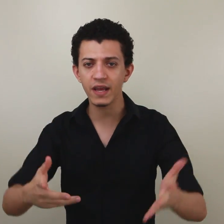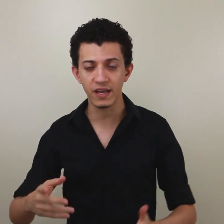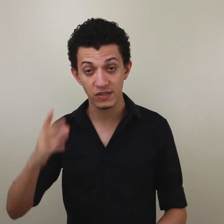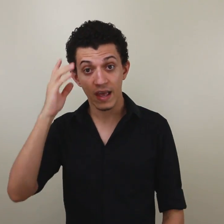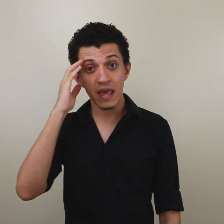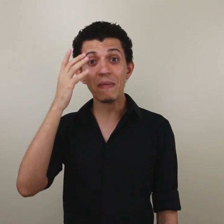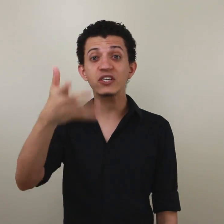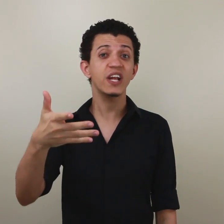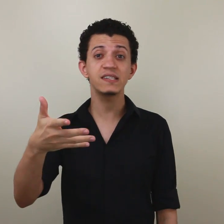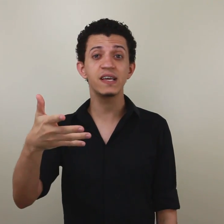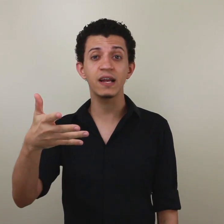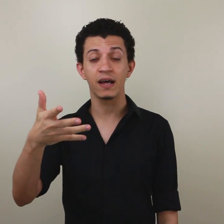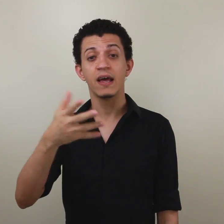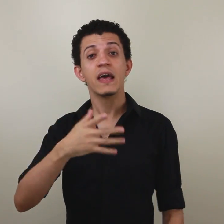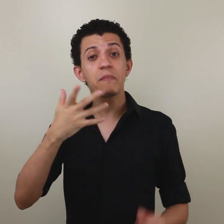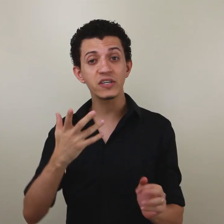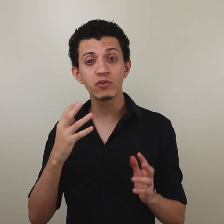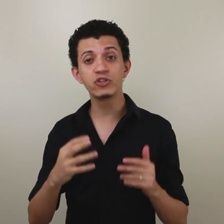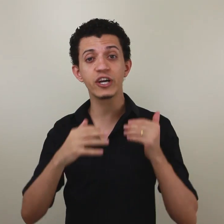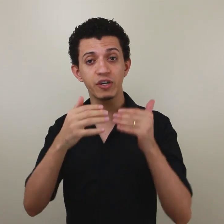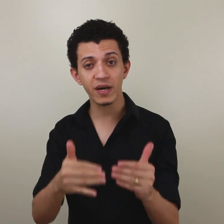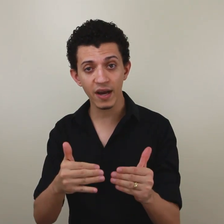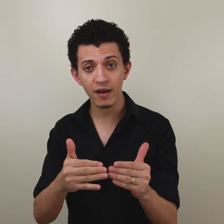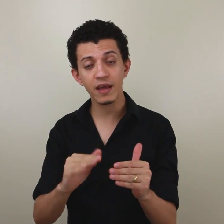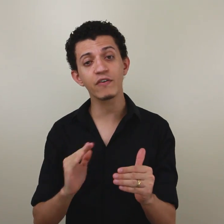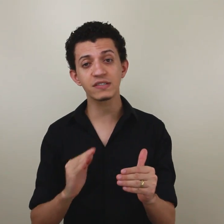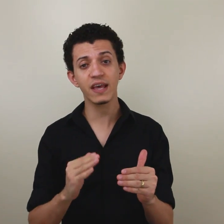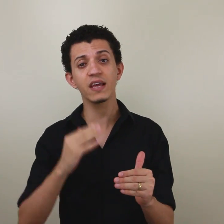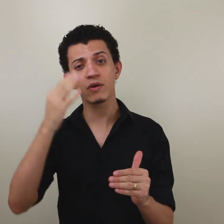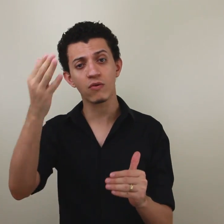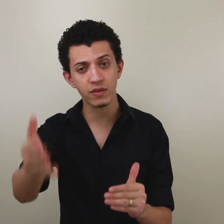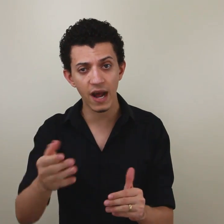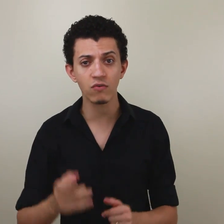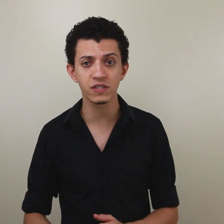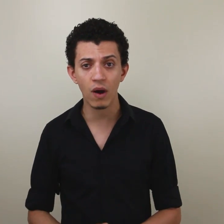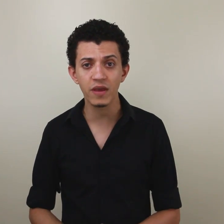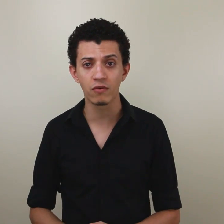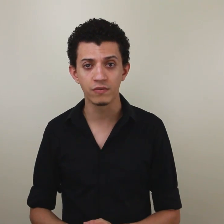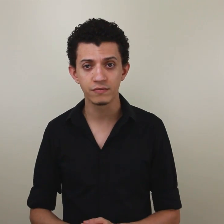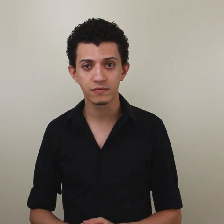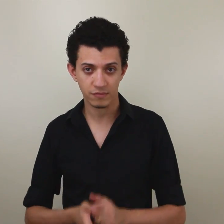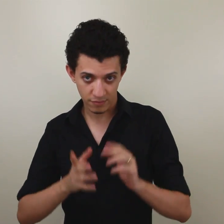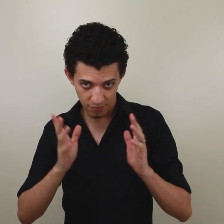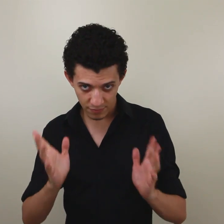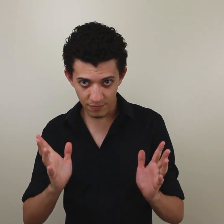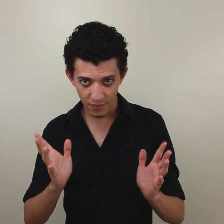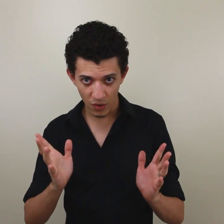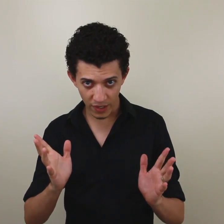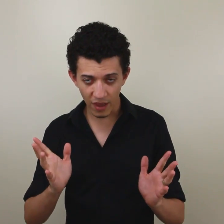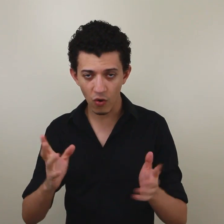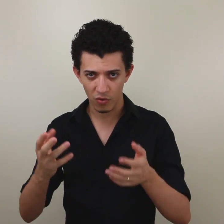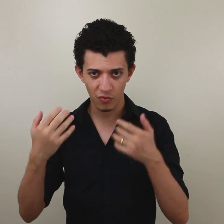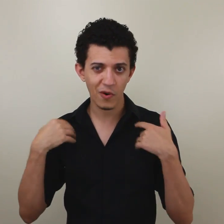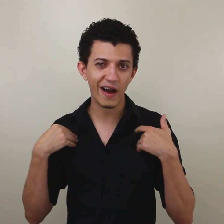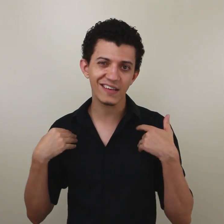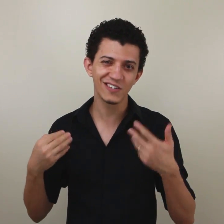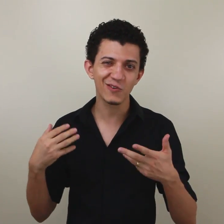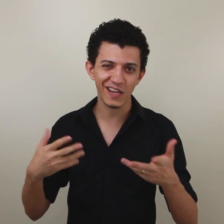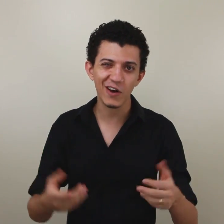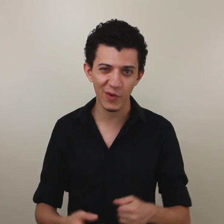isso? Imagina a cena. Imagina o dia de amanhã e você indo encontrar com seu amigo. Ok? Ou, no meu caso, encontrar com meu